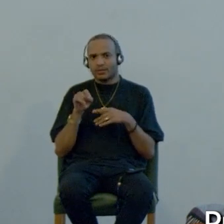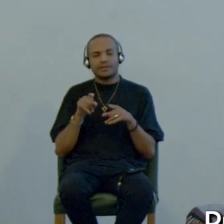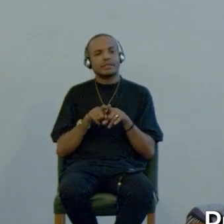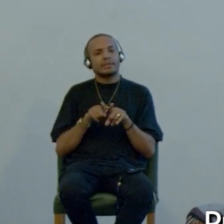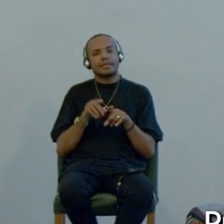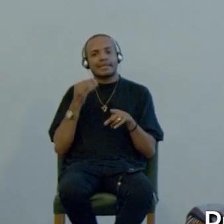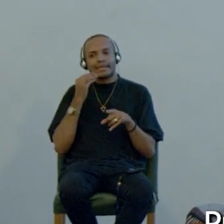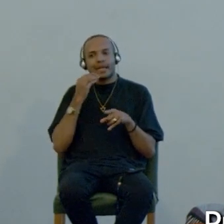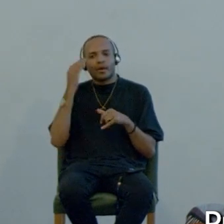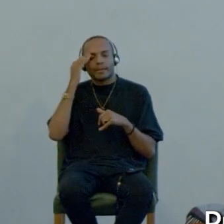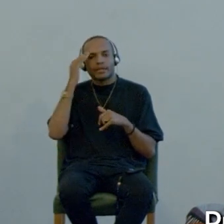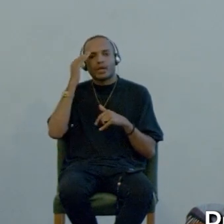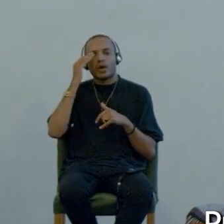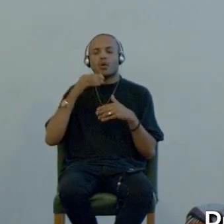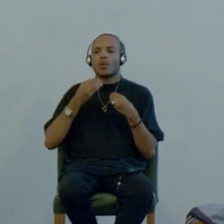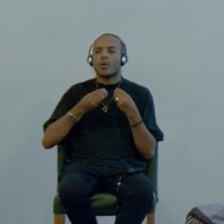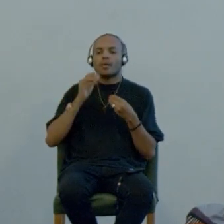ces métamorphoses-là.